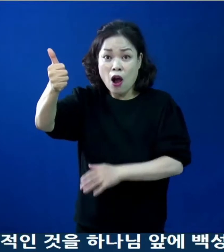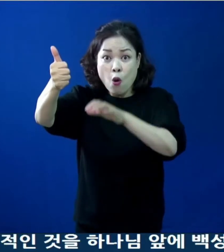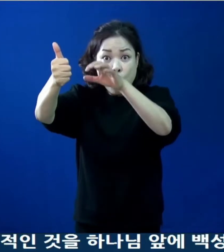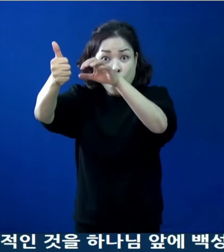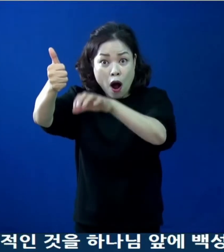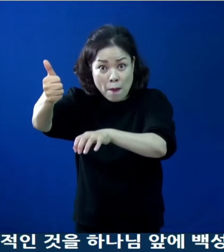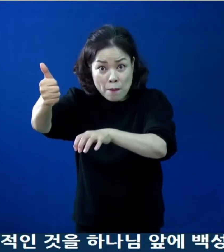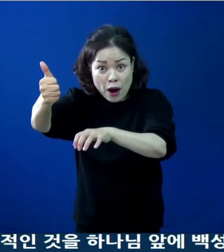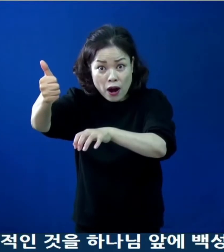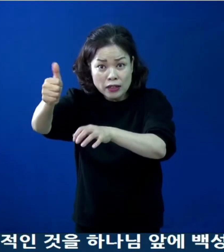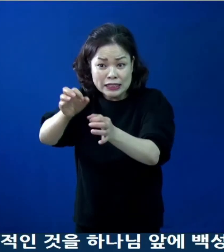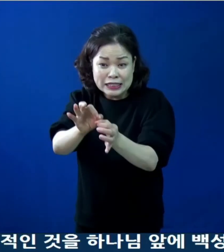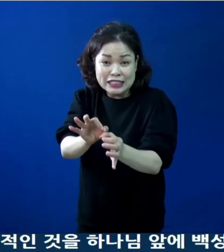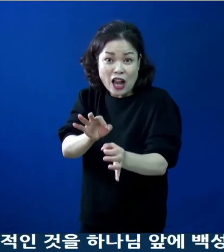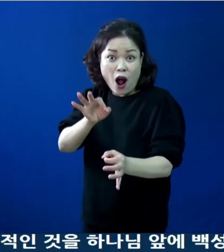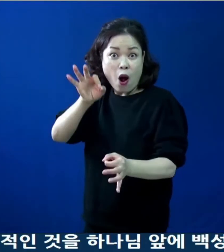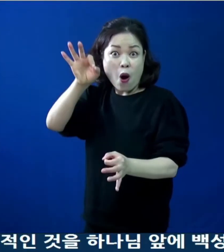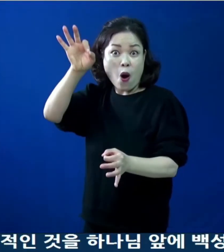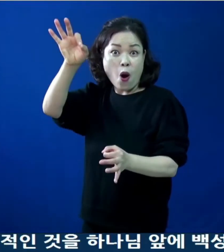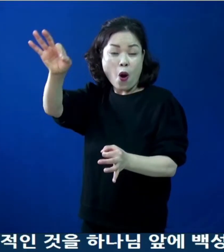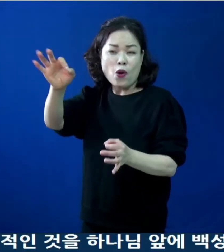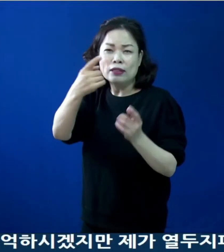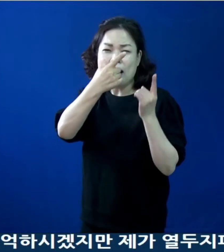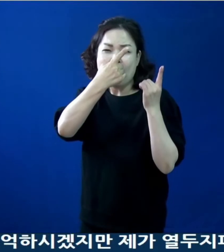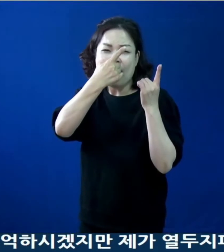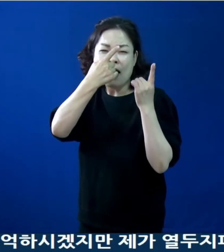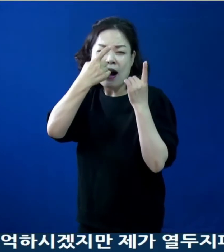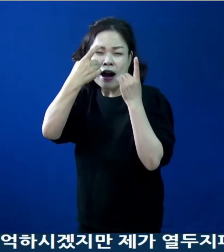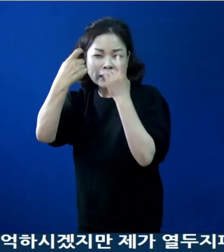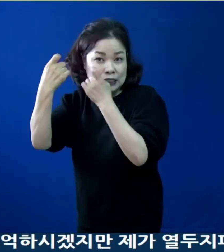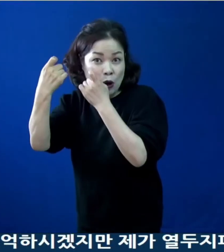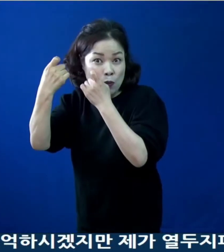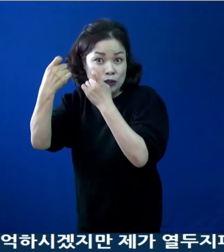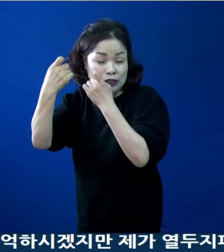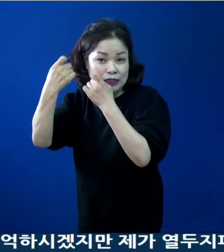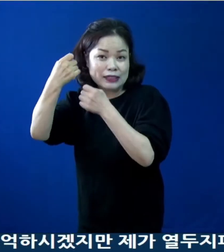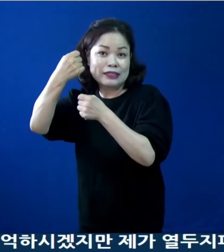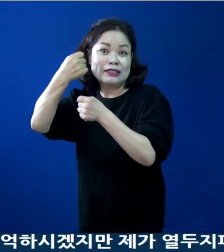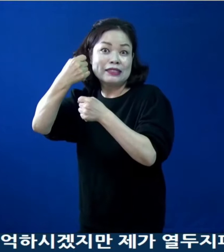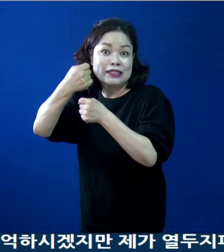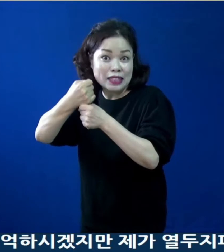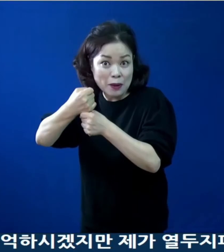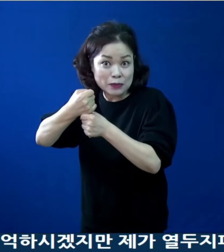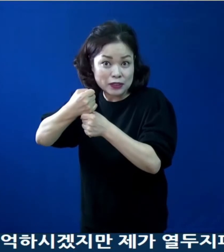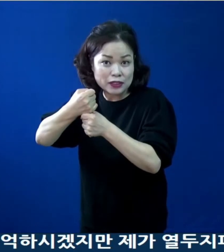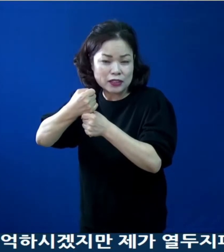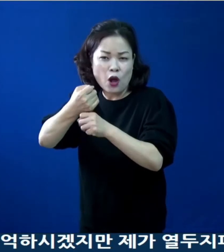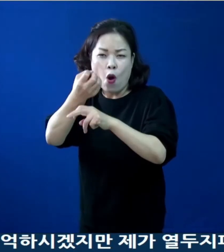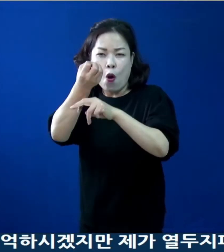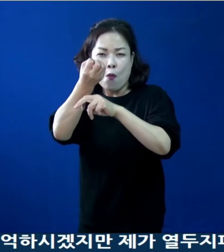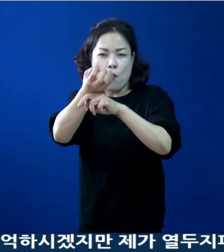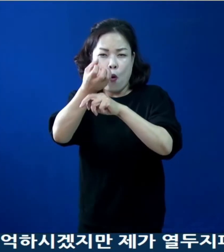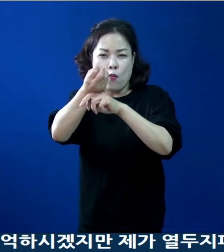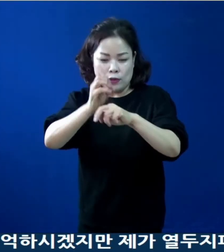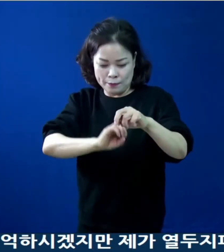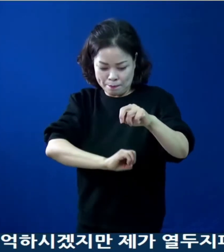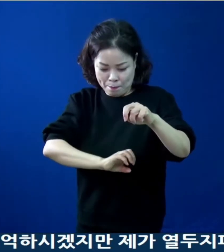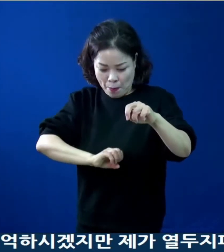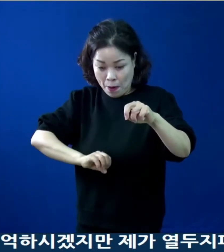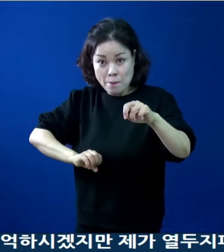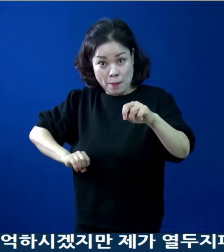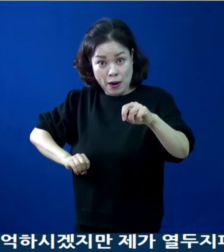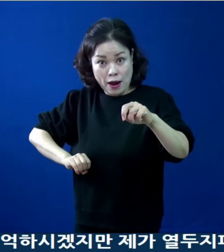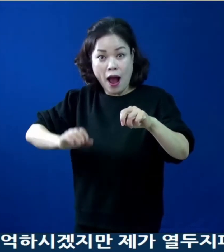앞에 영원한 기념을 삼을 그러한 이 보물들을 가지고 하나님